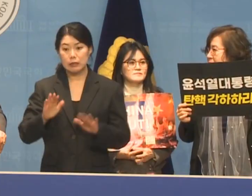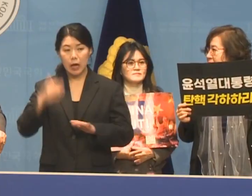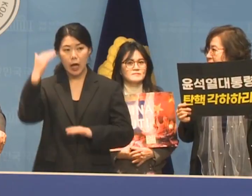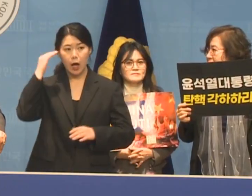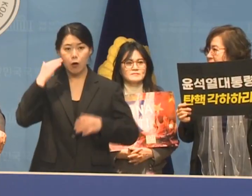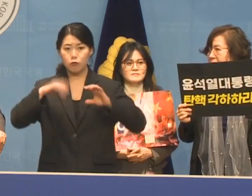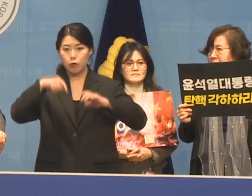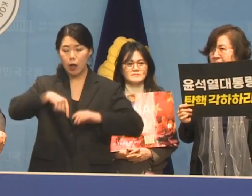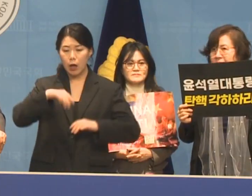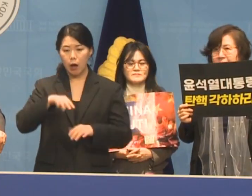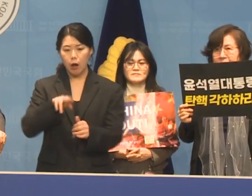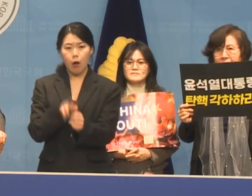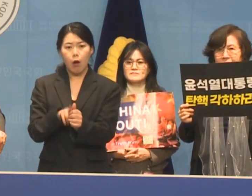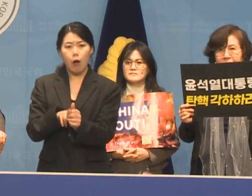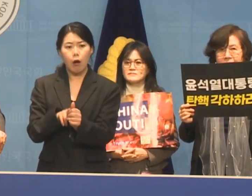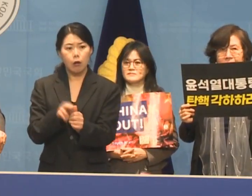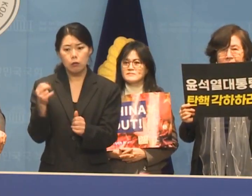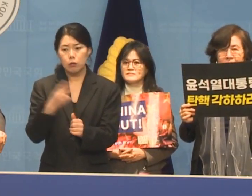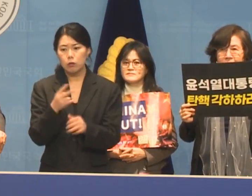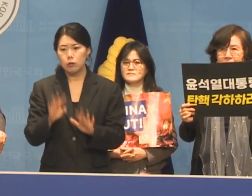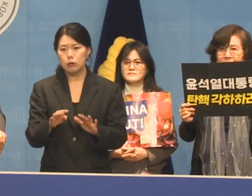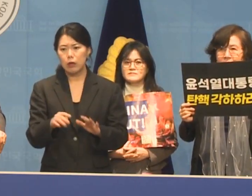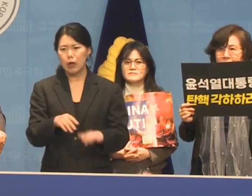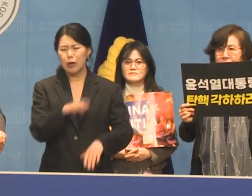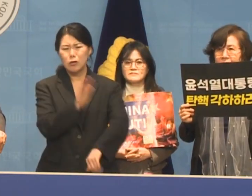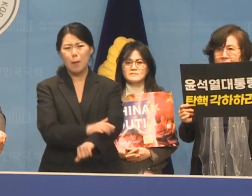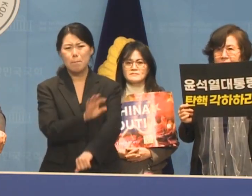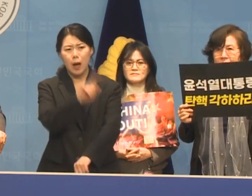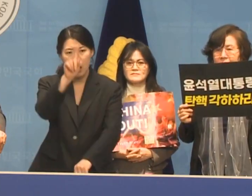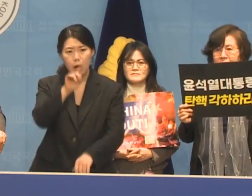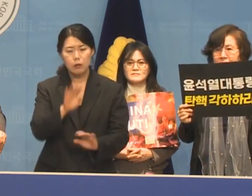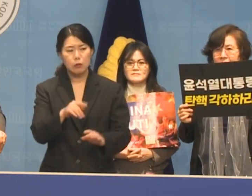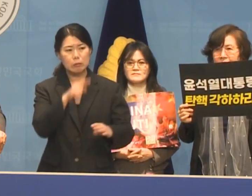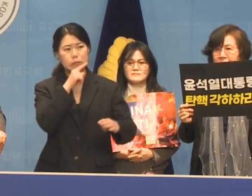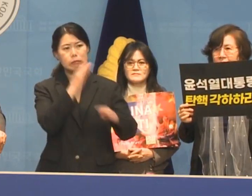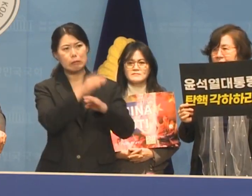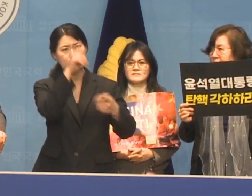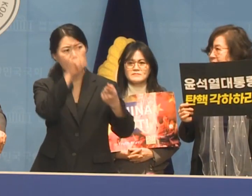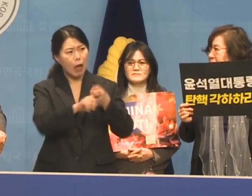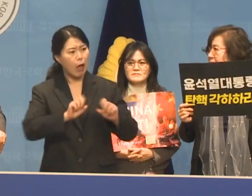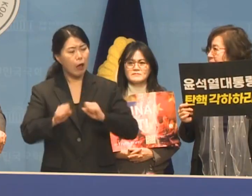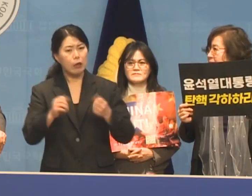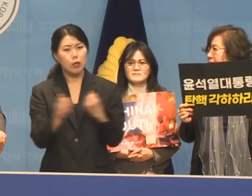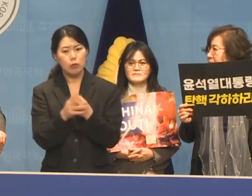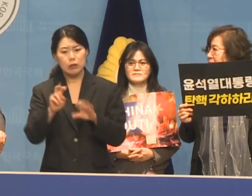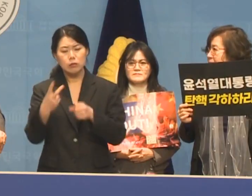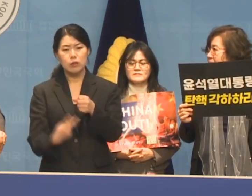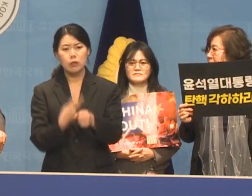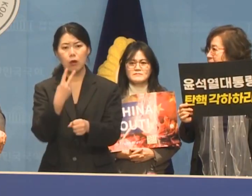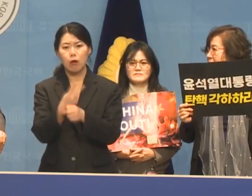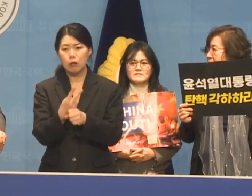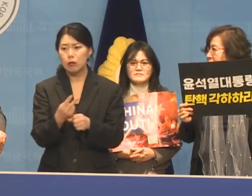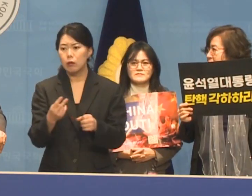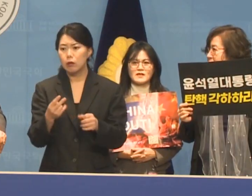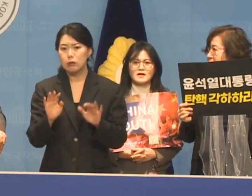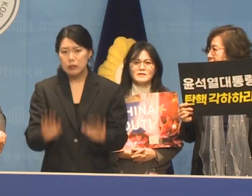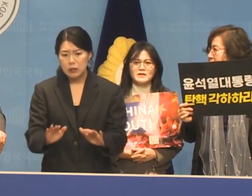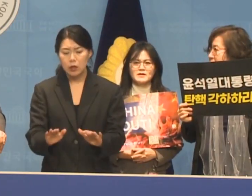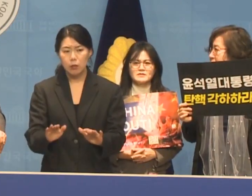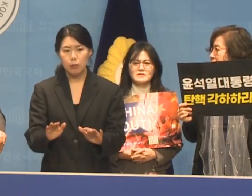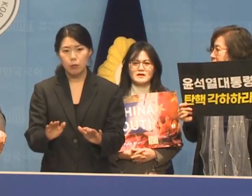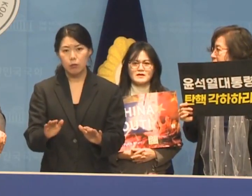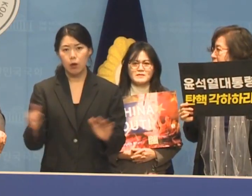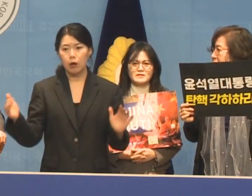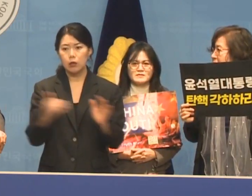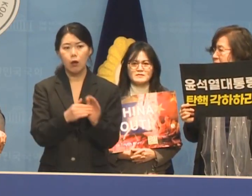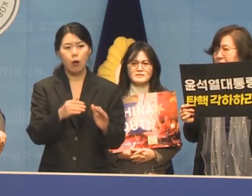박힌 간첩들과 종북 좌파들의 반역적인 친북 행위 때문에 22년이 지난 오늘 이